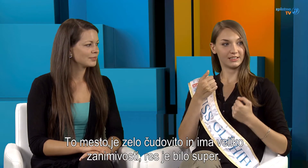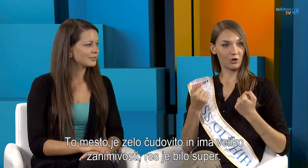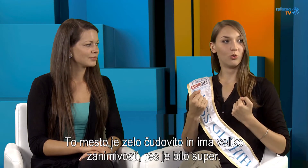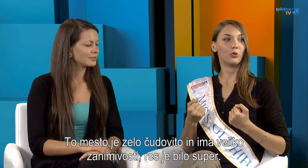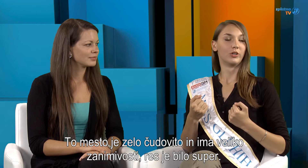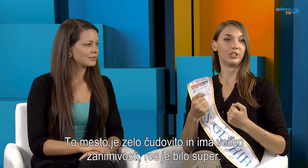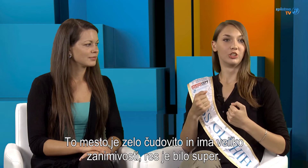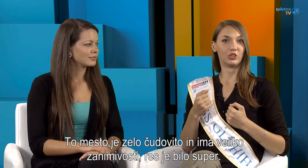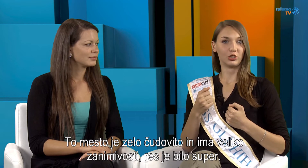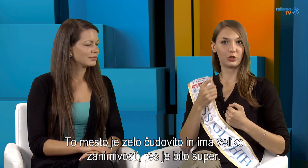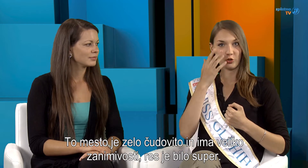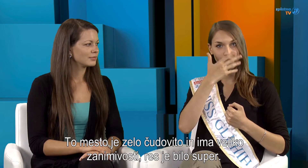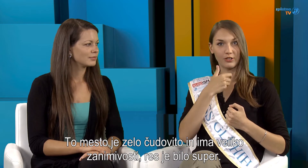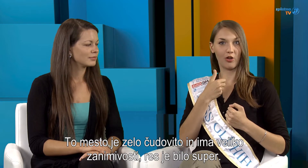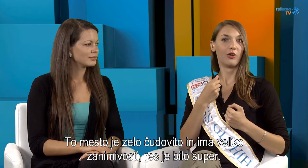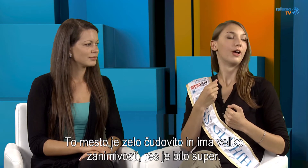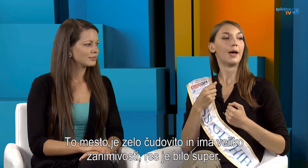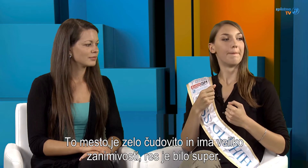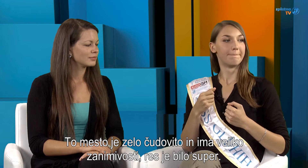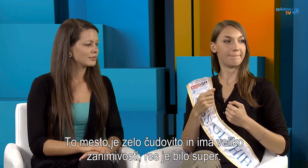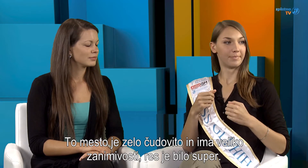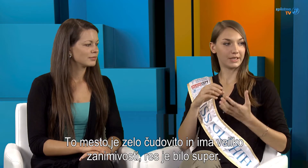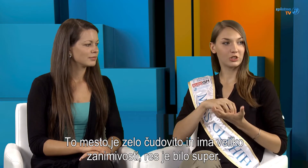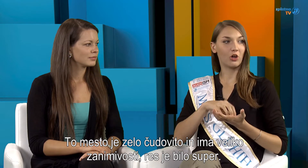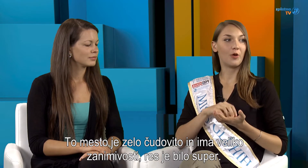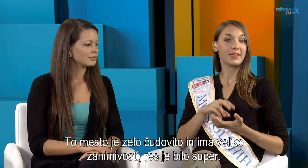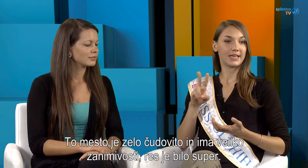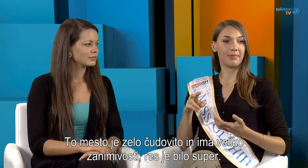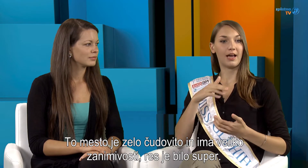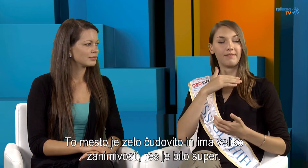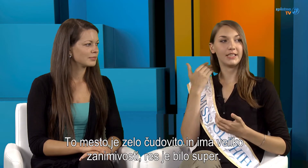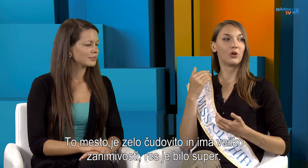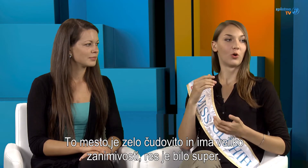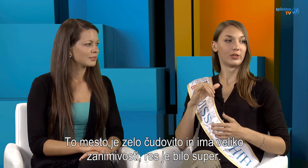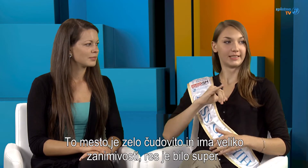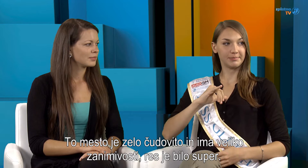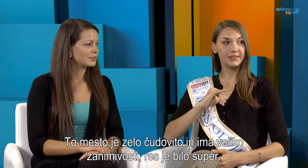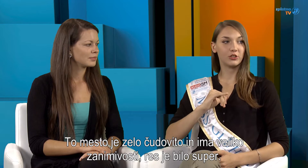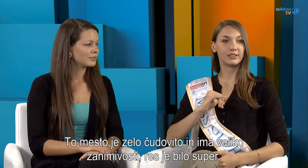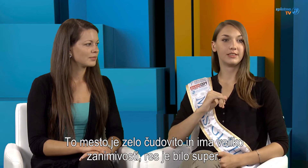zelo čudovito mesto, ima veliko zanimivosti.